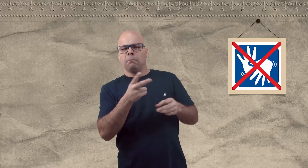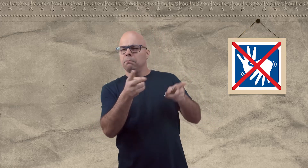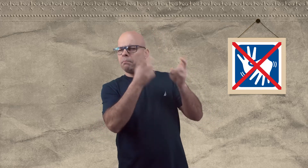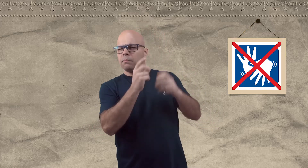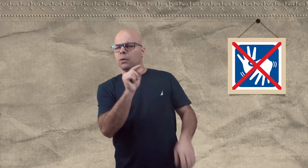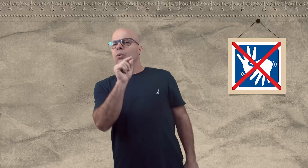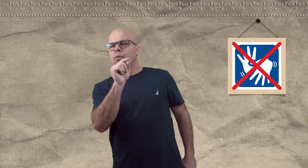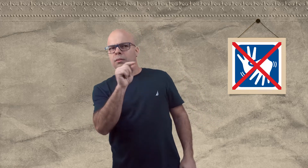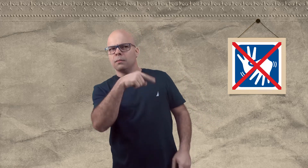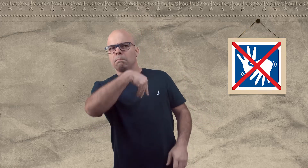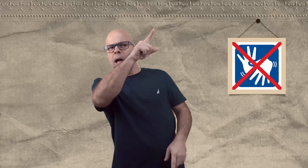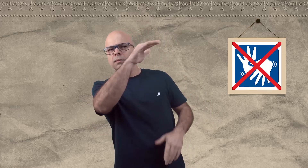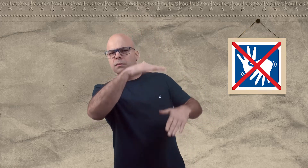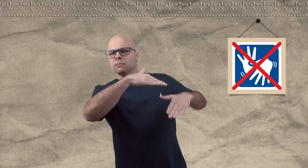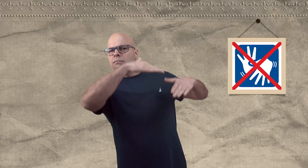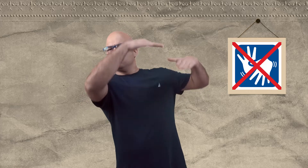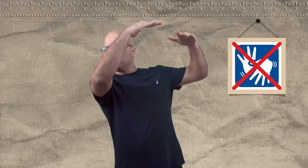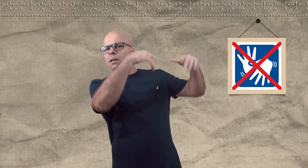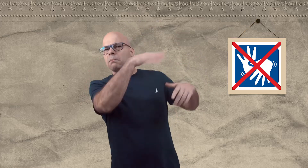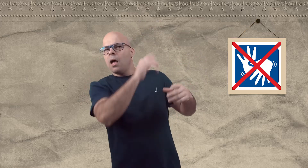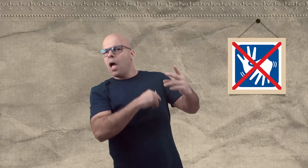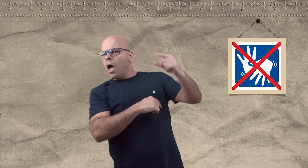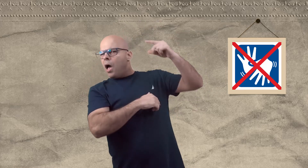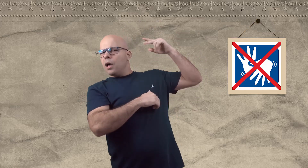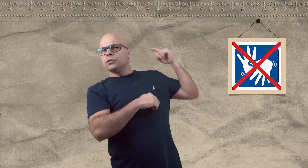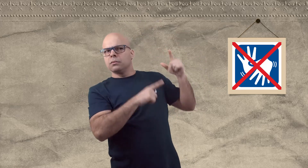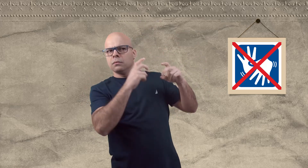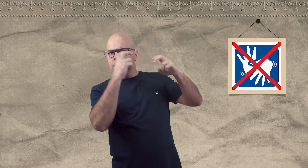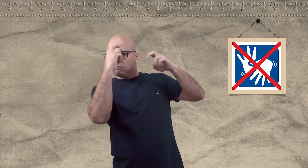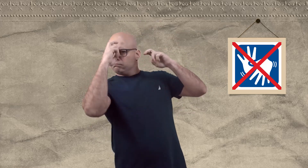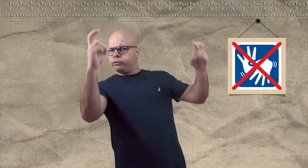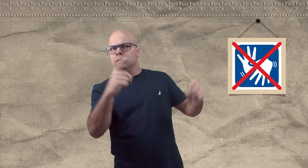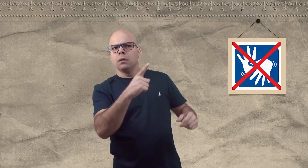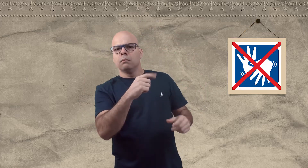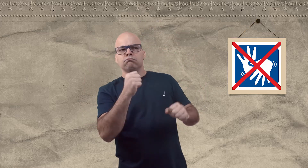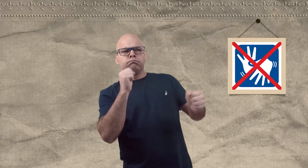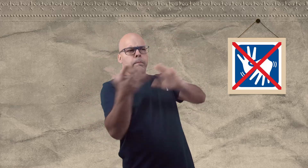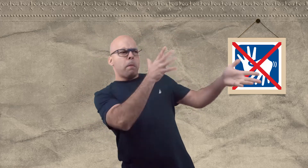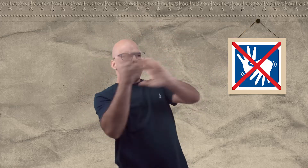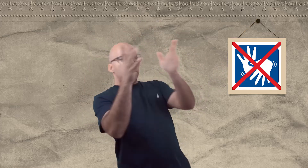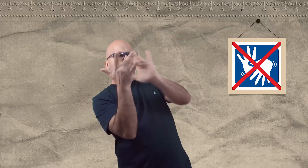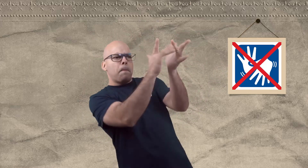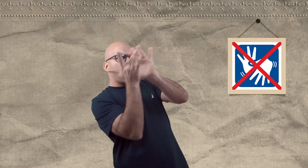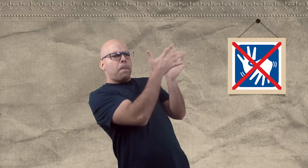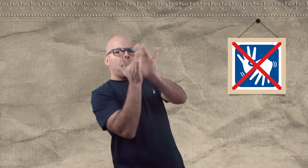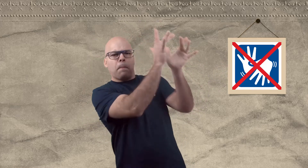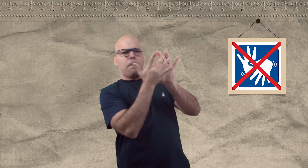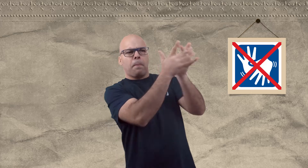percebeu também que aquelas alunas mais antigas, já adultas, eram muito inteligentes e